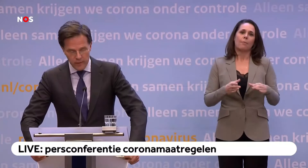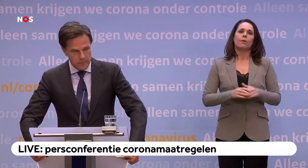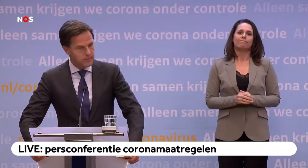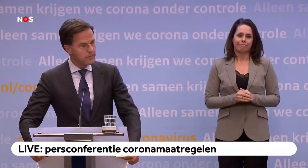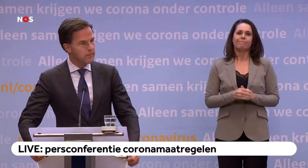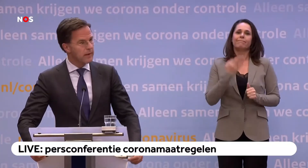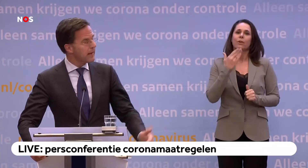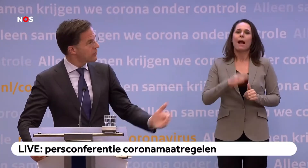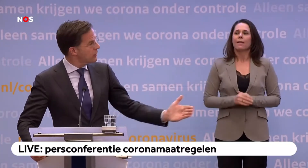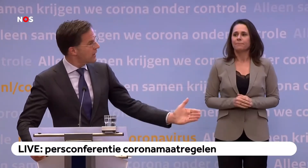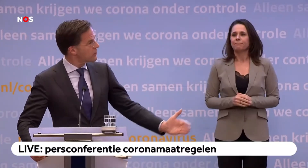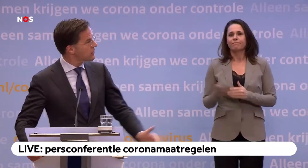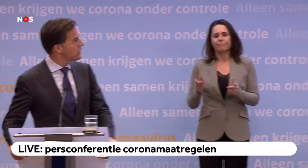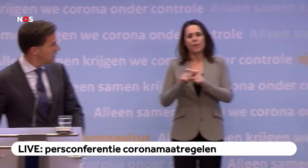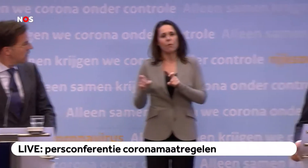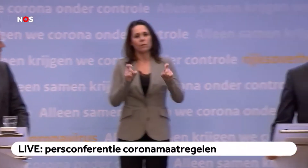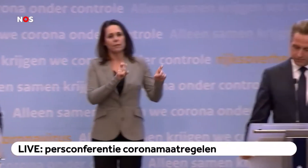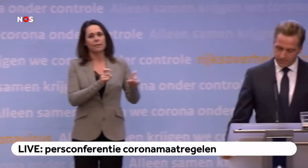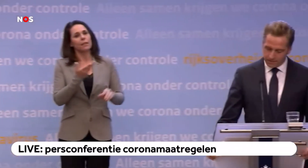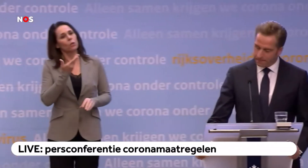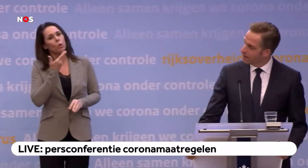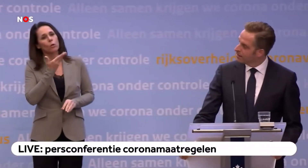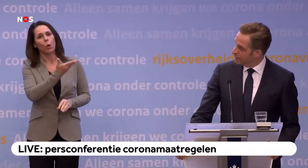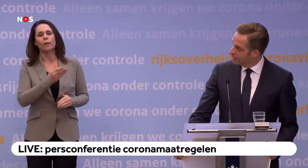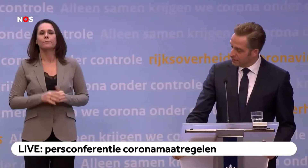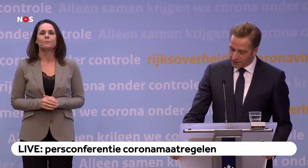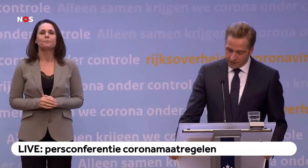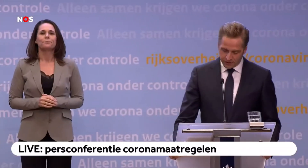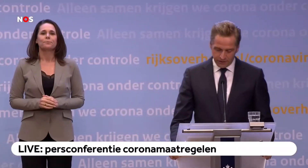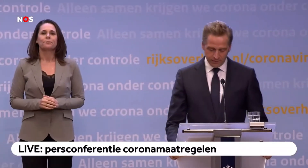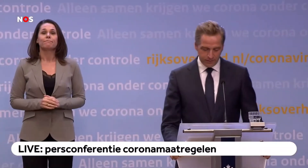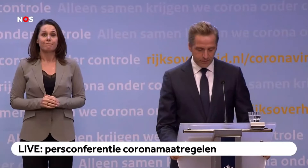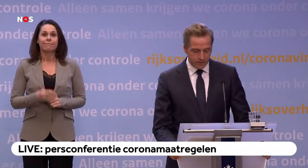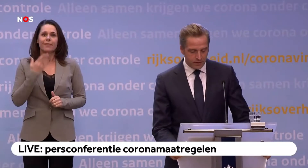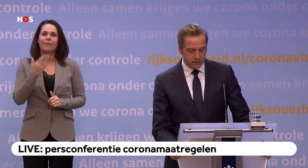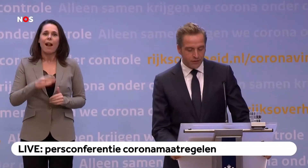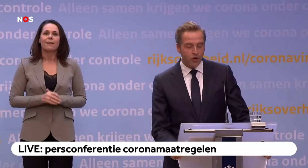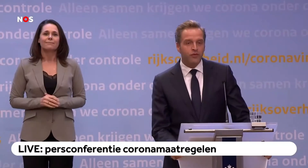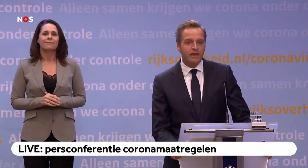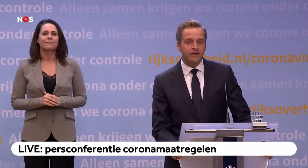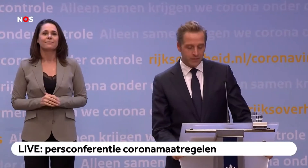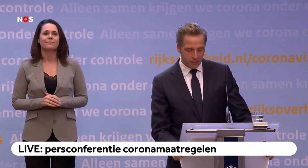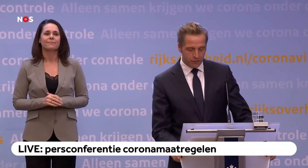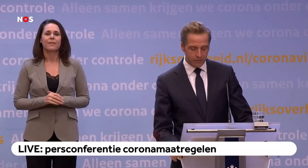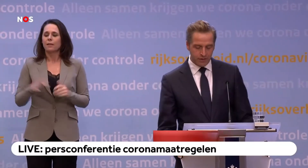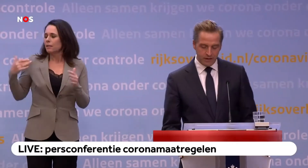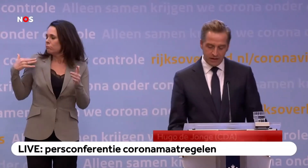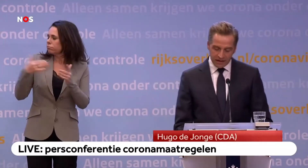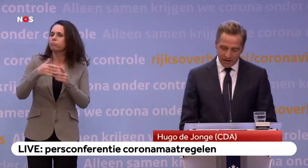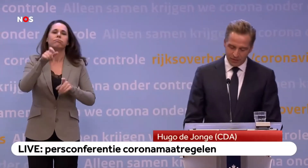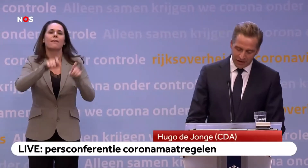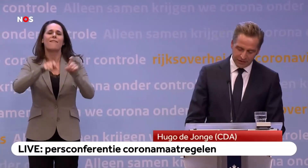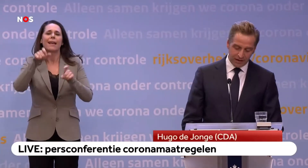Dank u wel. En dan geef ik nu graag het woord aan Hugo de Jonge. Dank je wel. De afgelopen weken hebben we